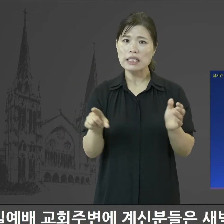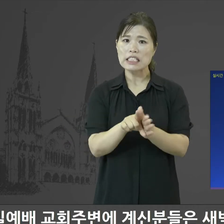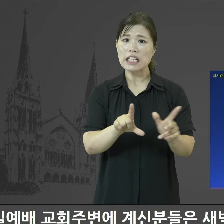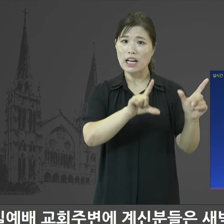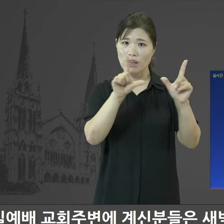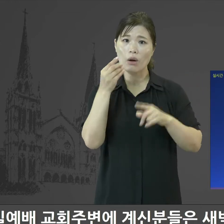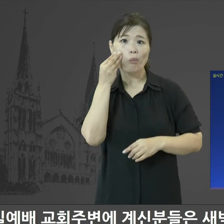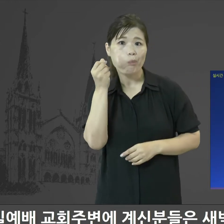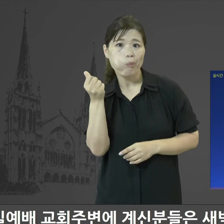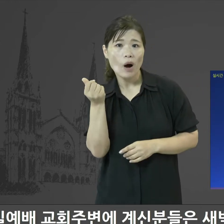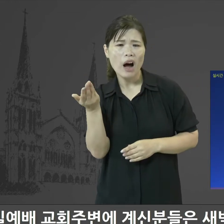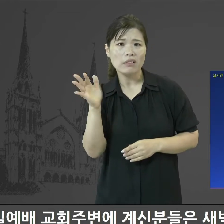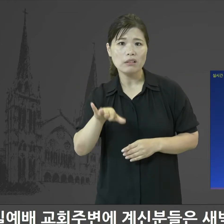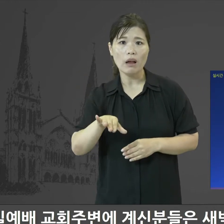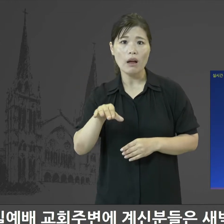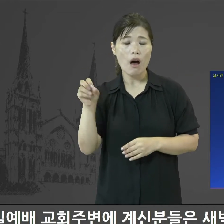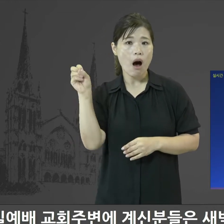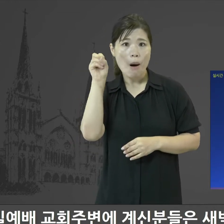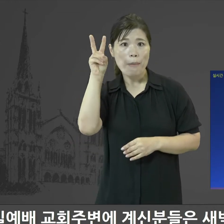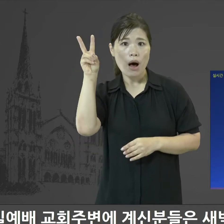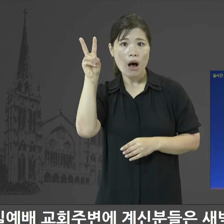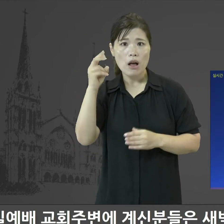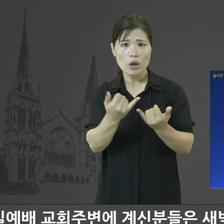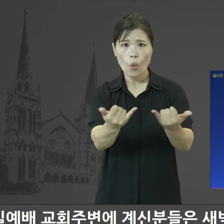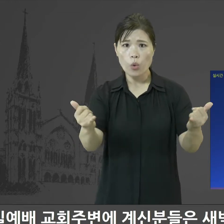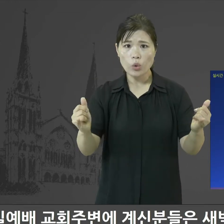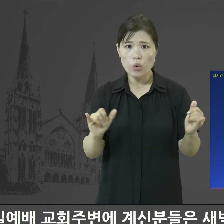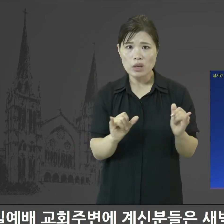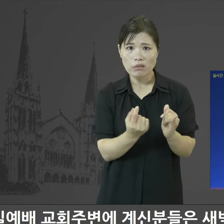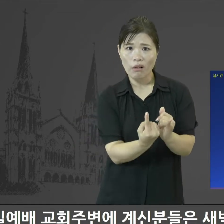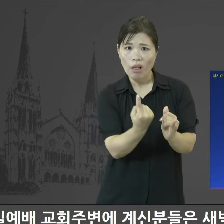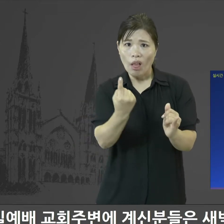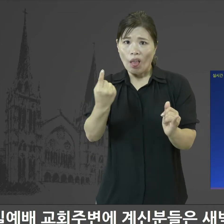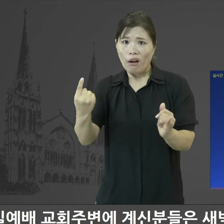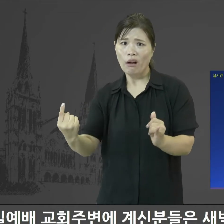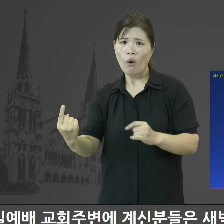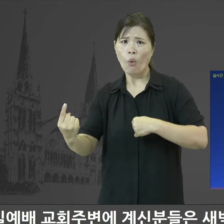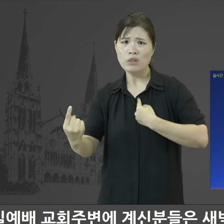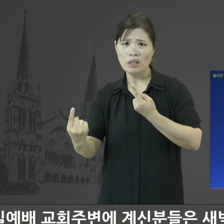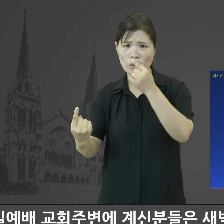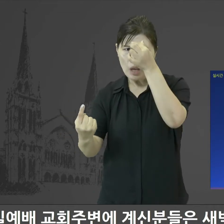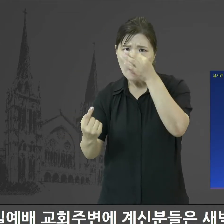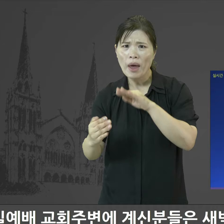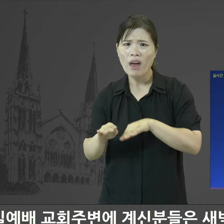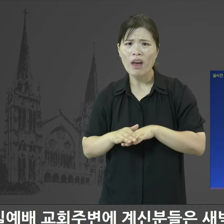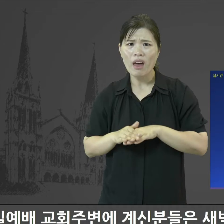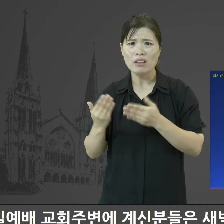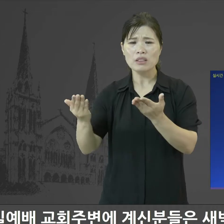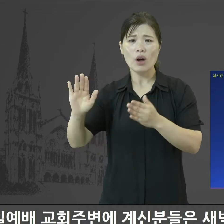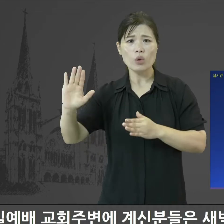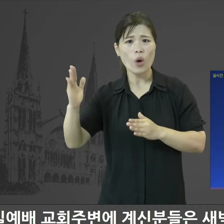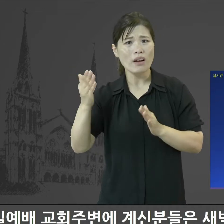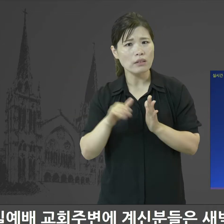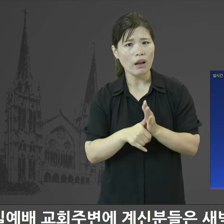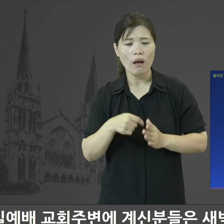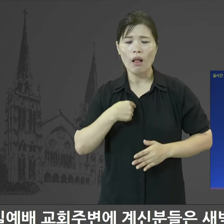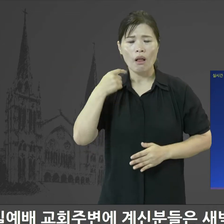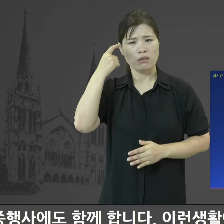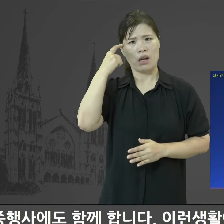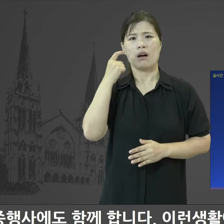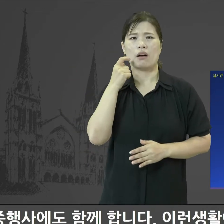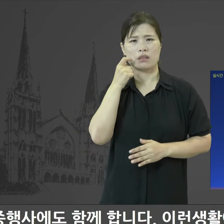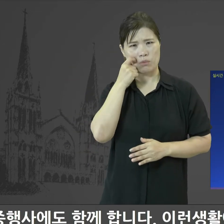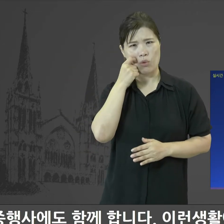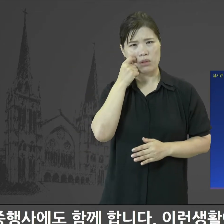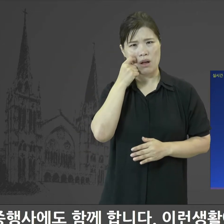분들은 갑자기 공동체로부터 격리된 혼자만의 시간을 가져야 할 때 본인이 전혀 예상하지 못한